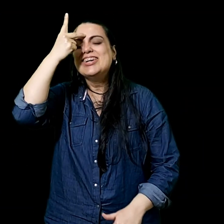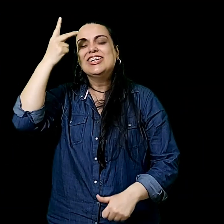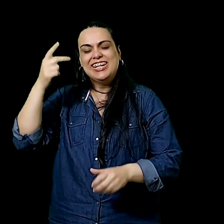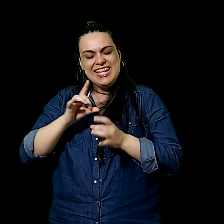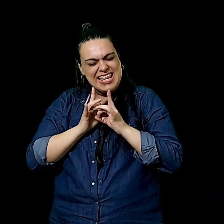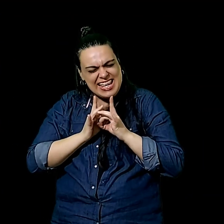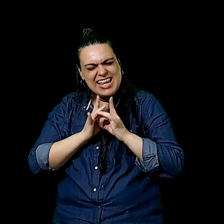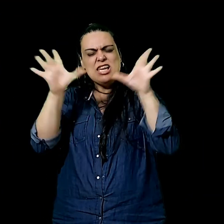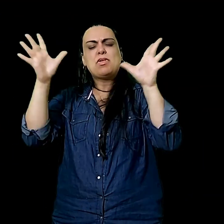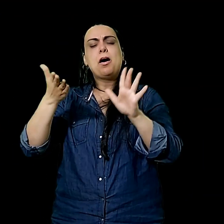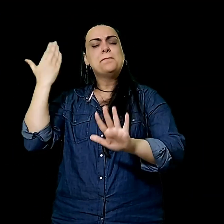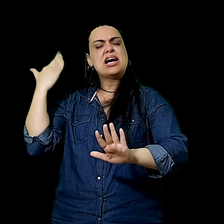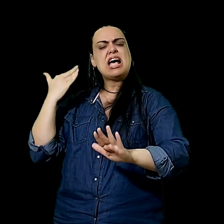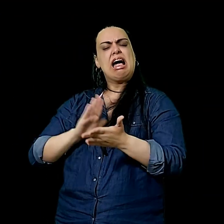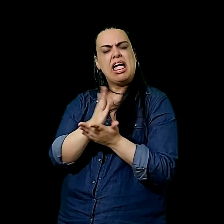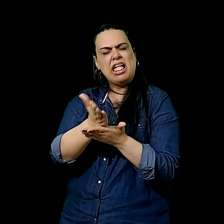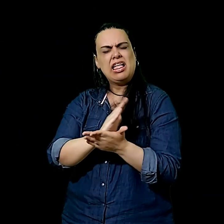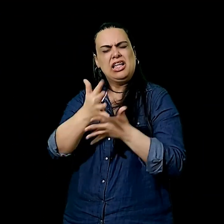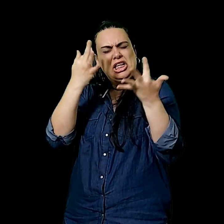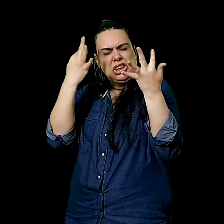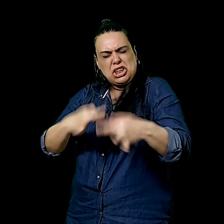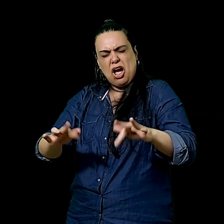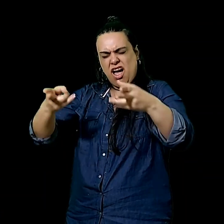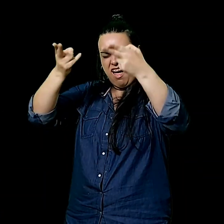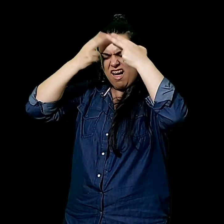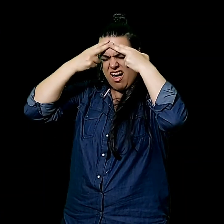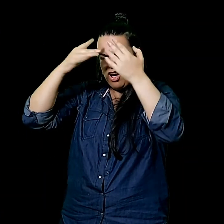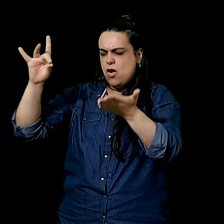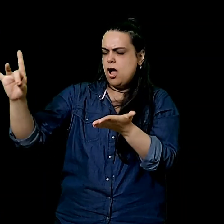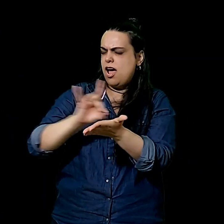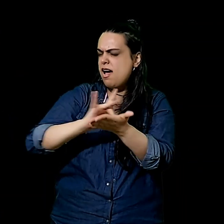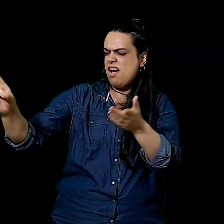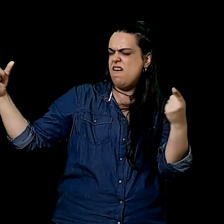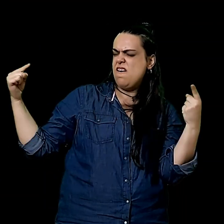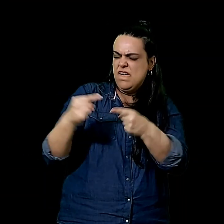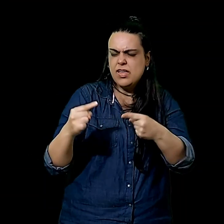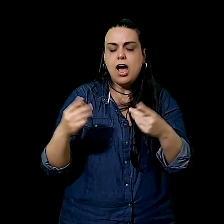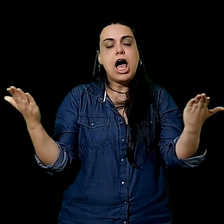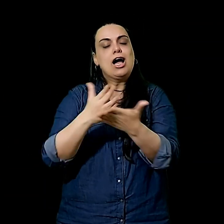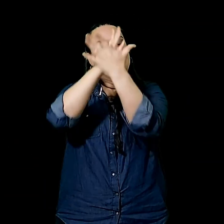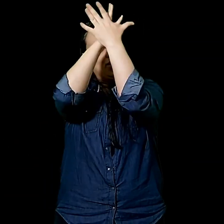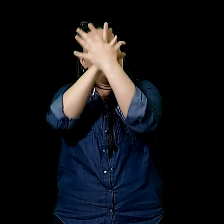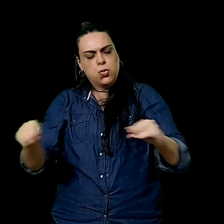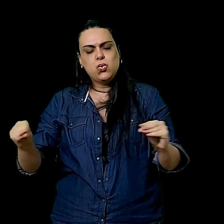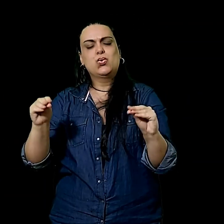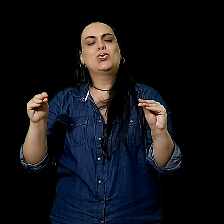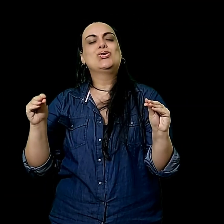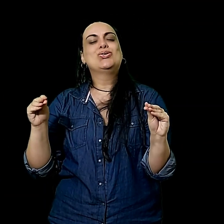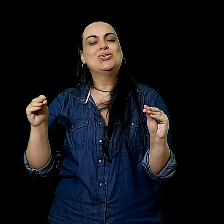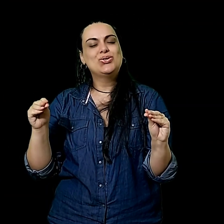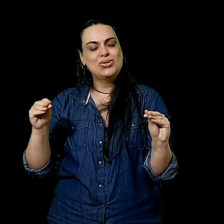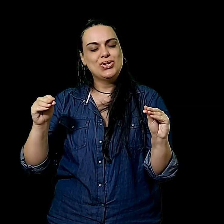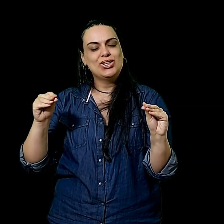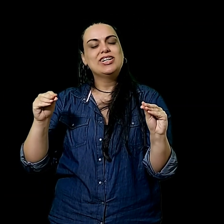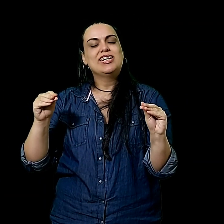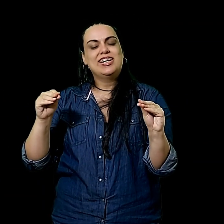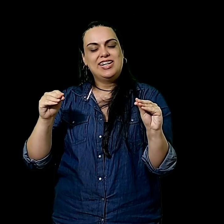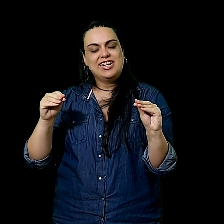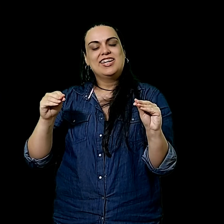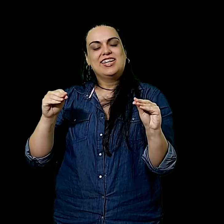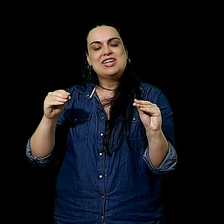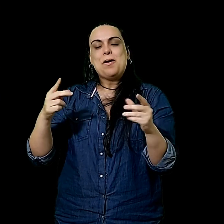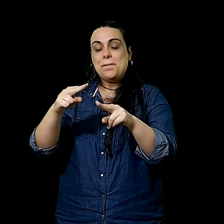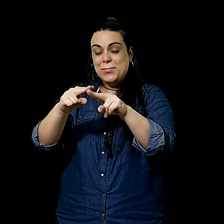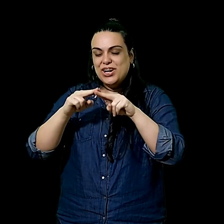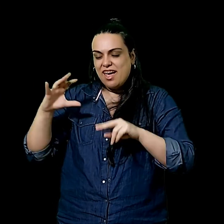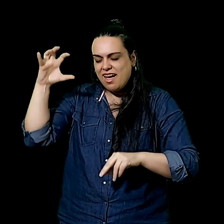outrora atormentava, seja uma dor, seja um inimigo, elas não encontrem mais, porque foram